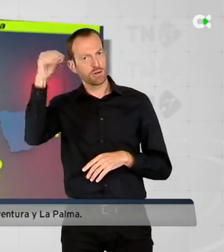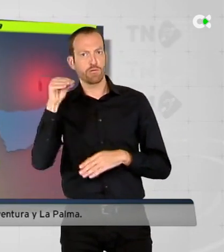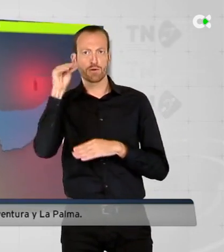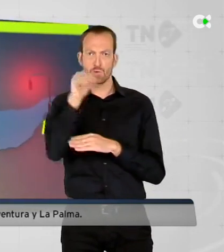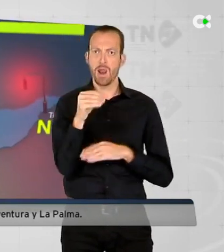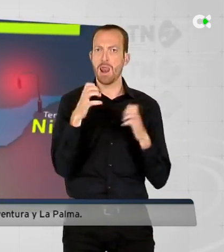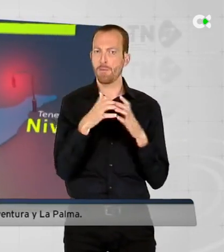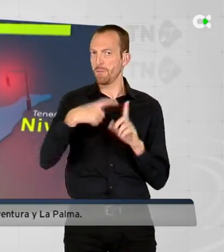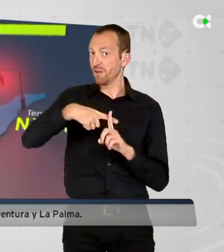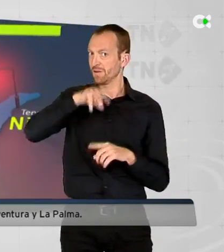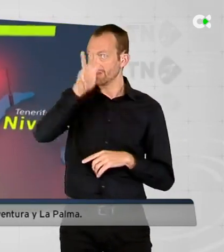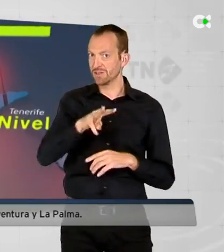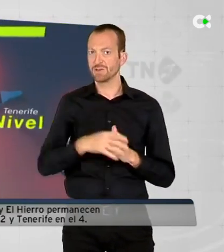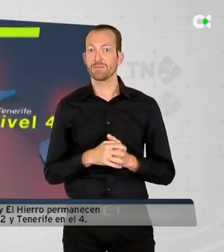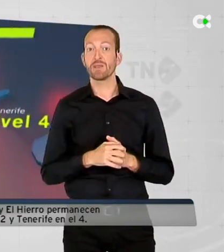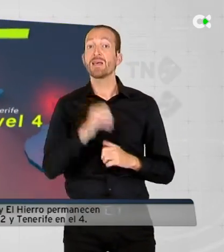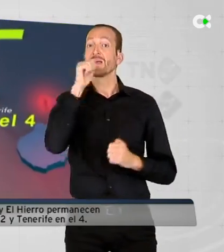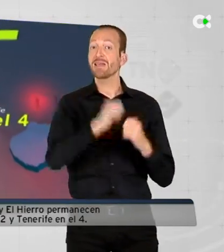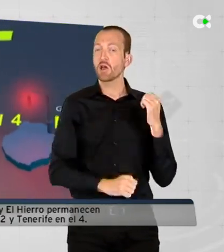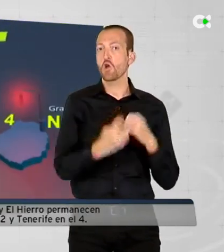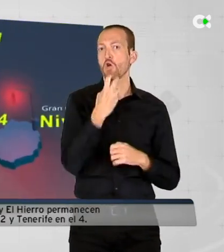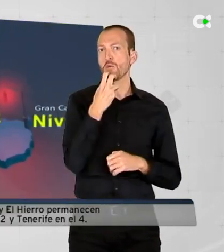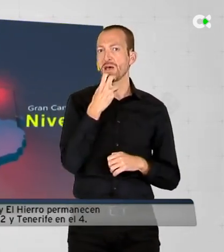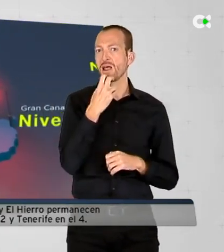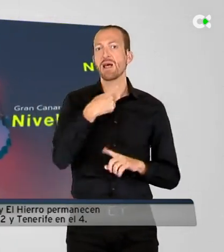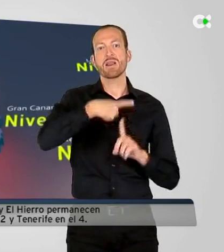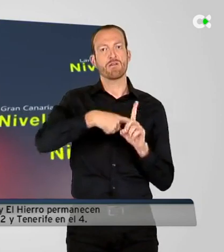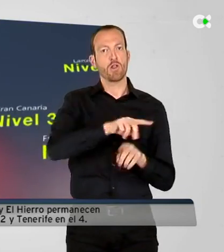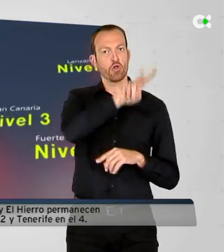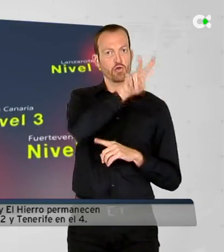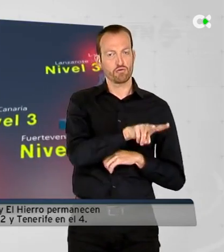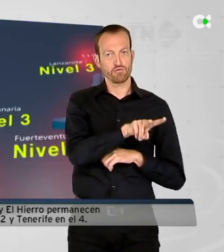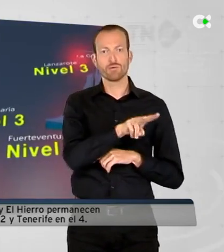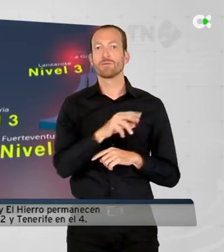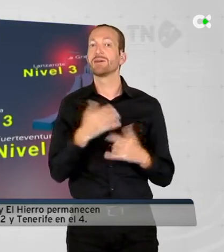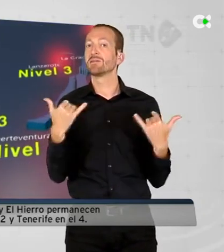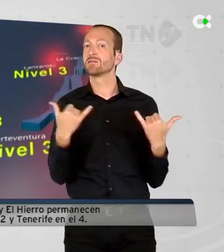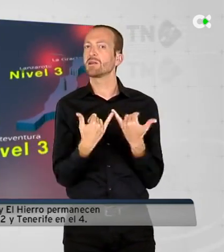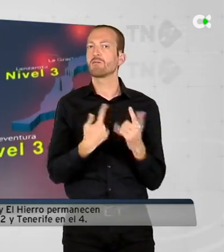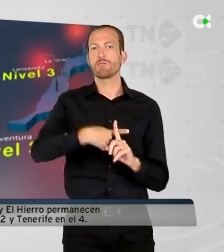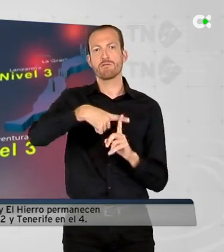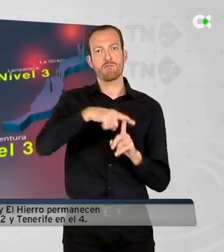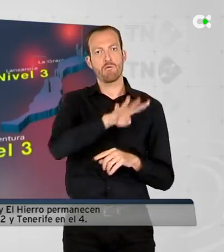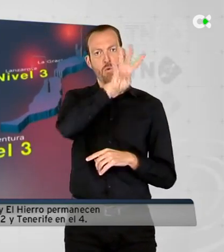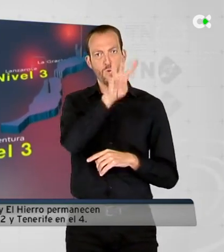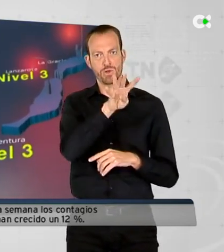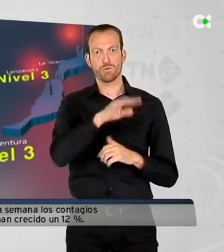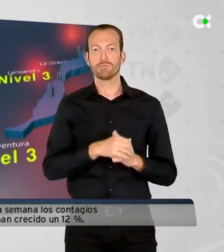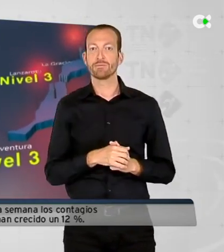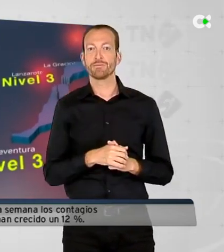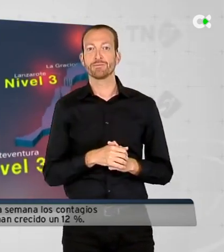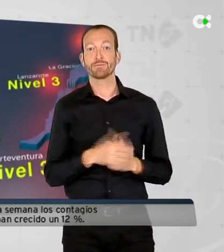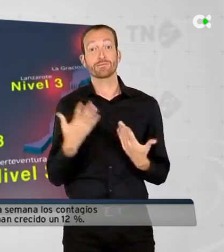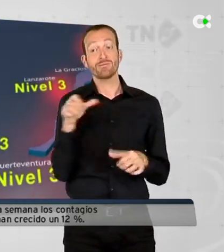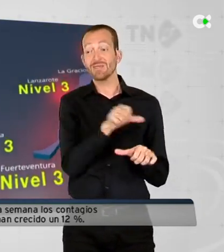Fuerteventura y La Palma La Gomera y El Hierro permanecen en nivel 2 y Tenerife en el 4 en la